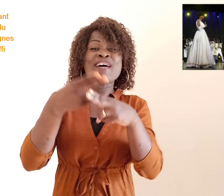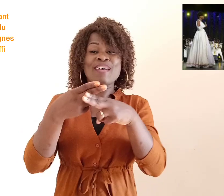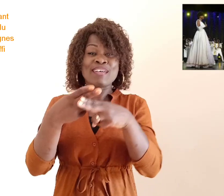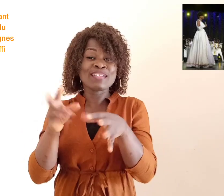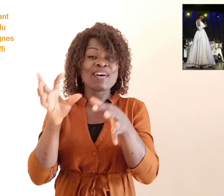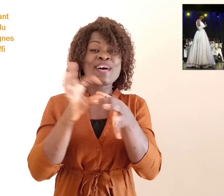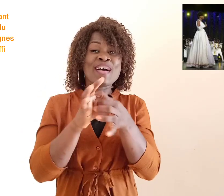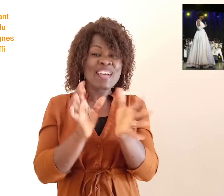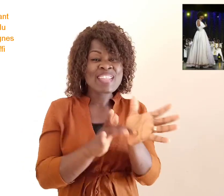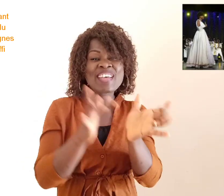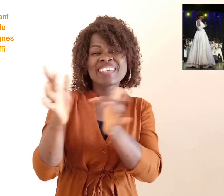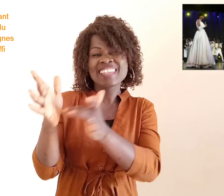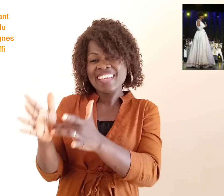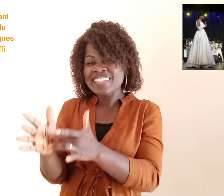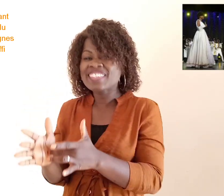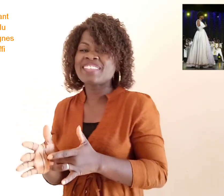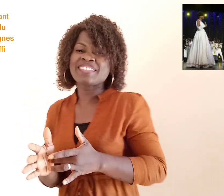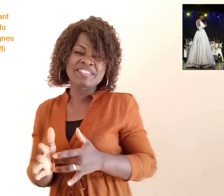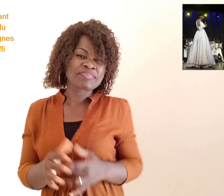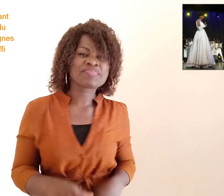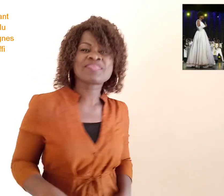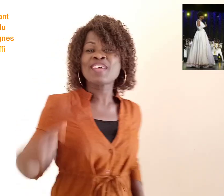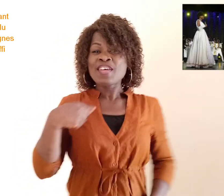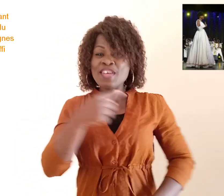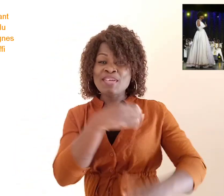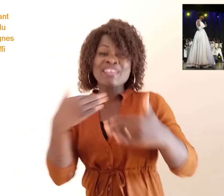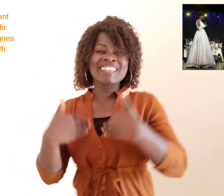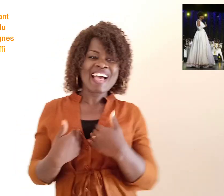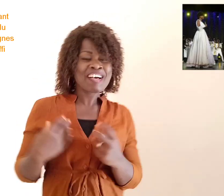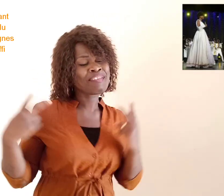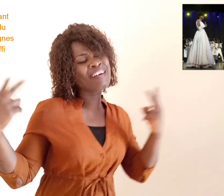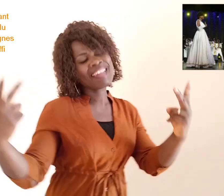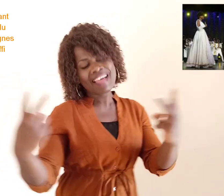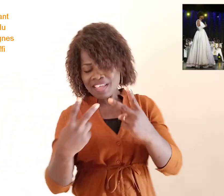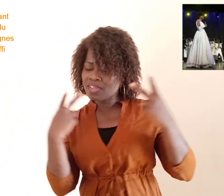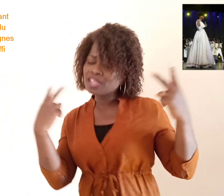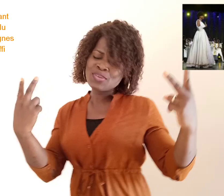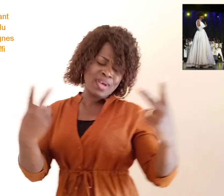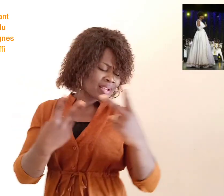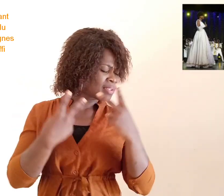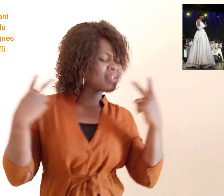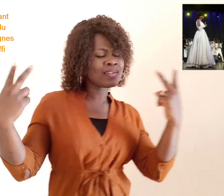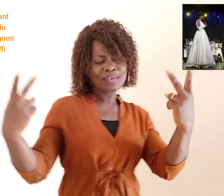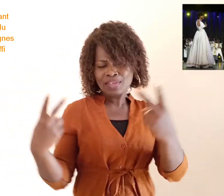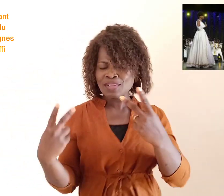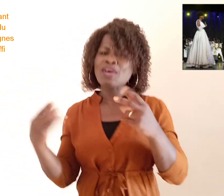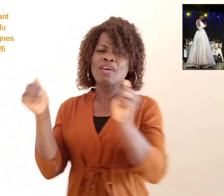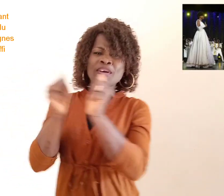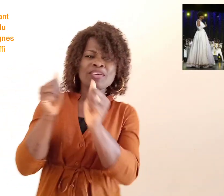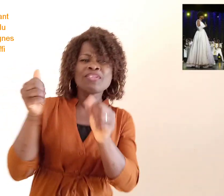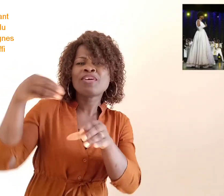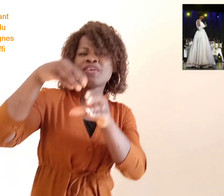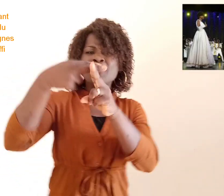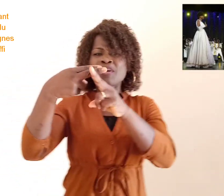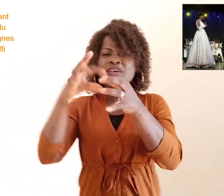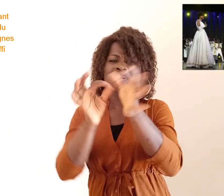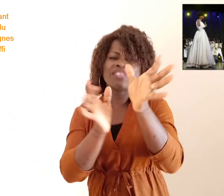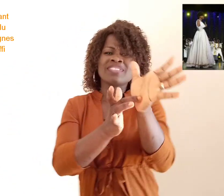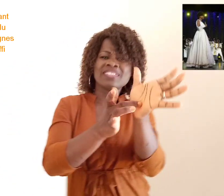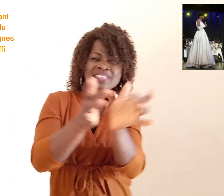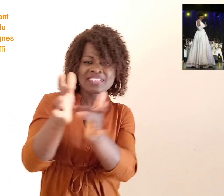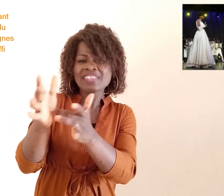le nom de Jésus Nous avons la victoire dans le nom de